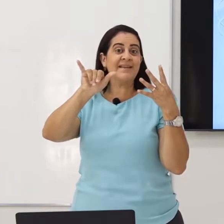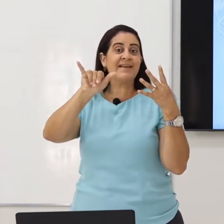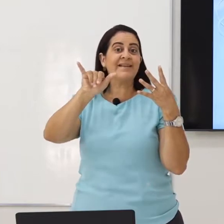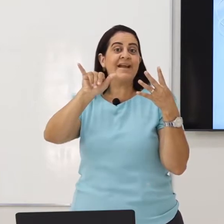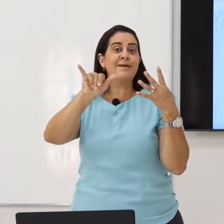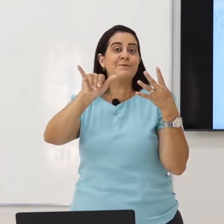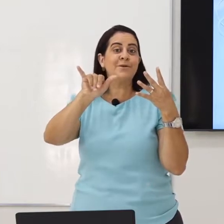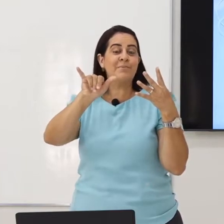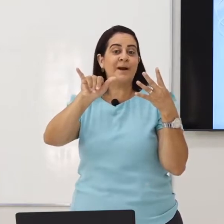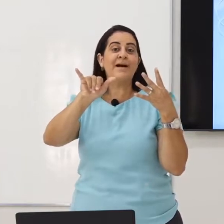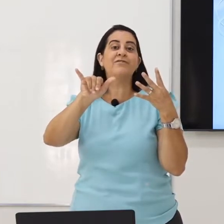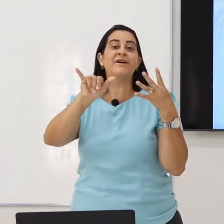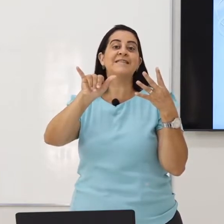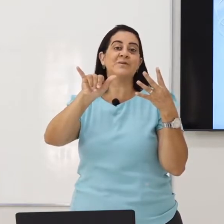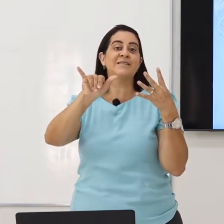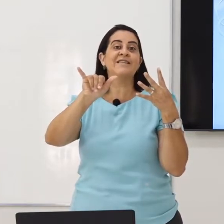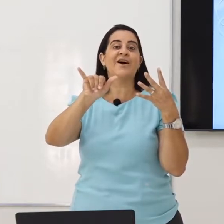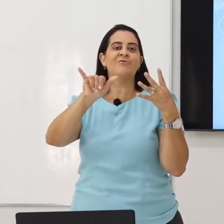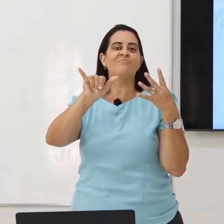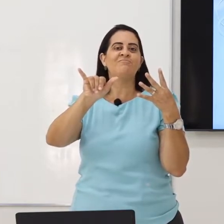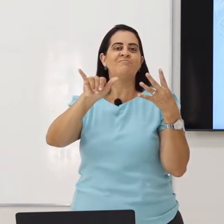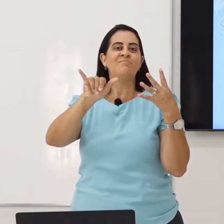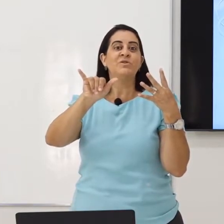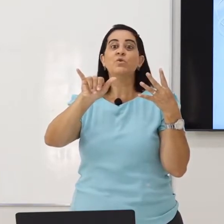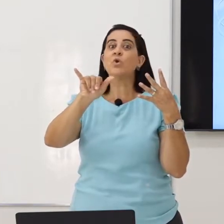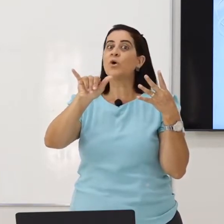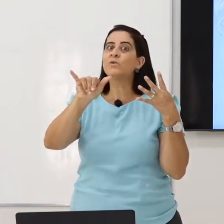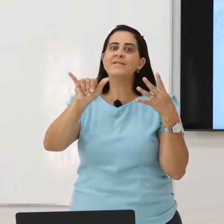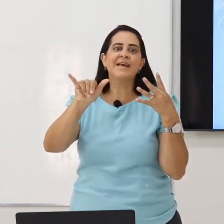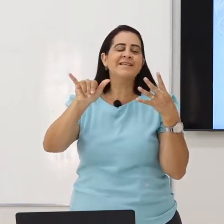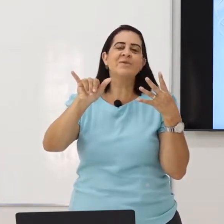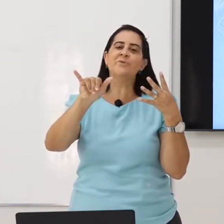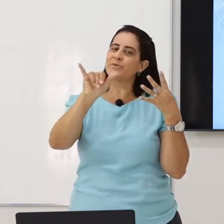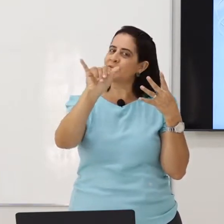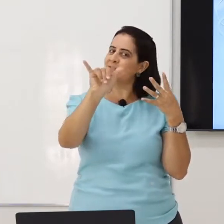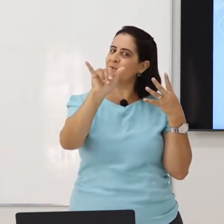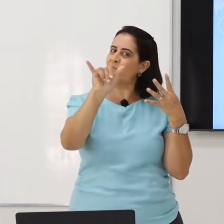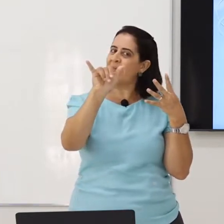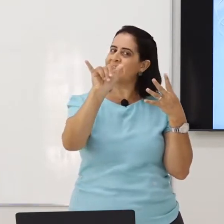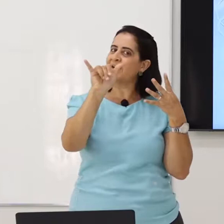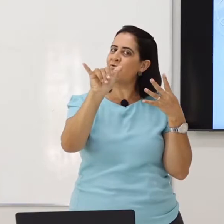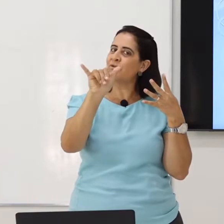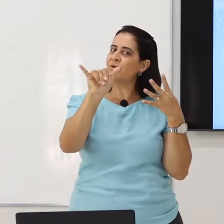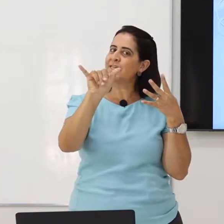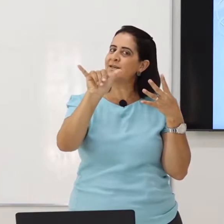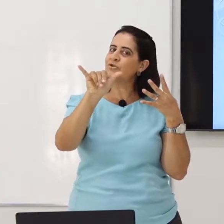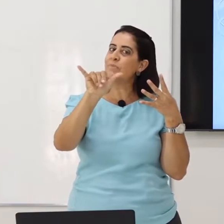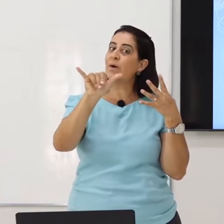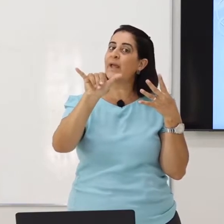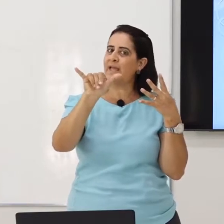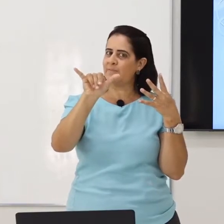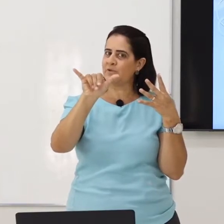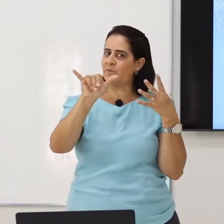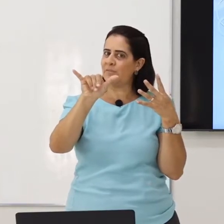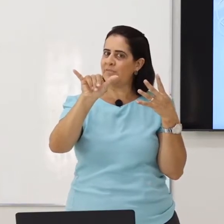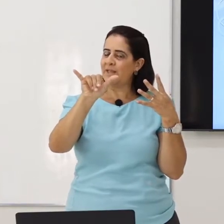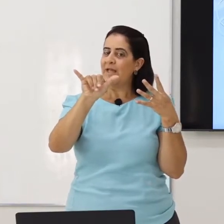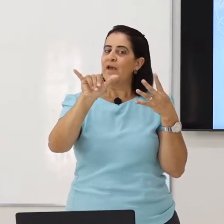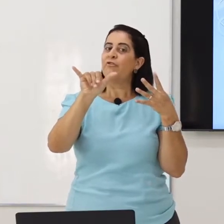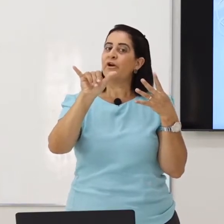letra Y para fazer o sinal. Todos eles são produzidos com essa configuração de mão em Y. Foi